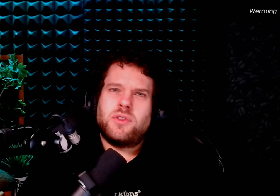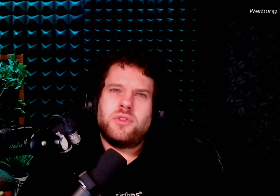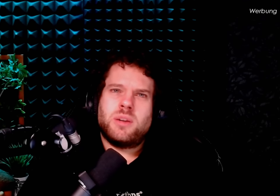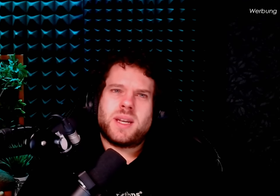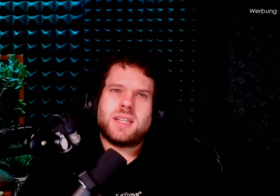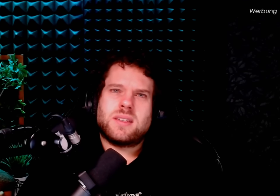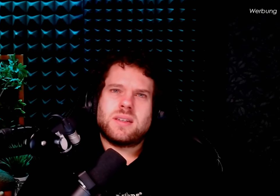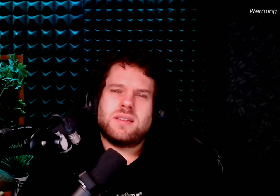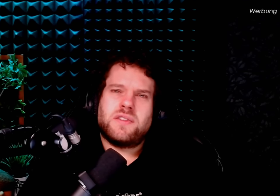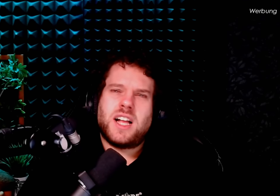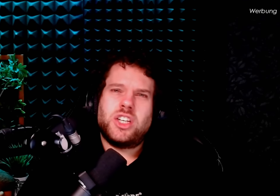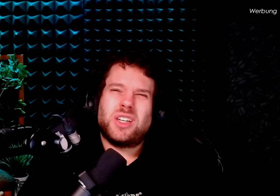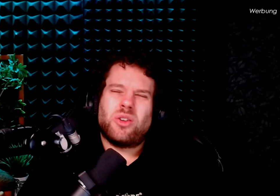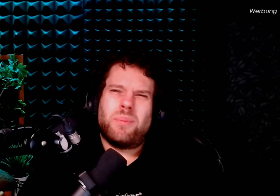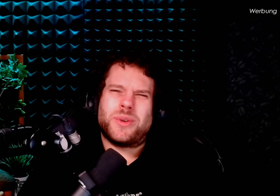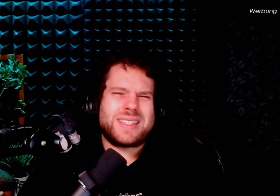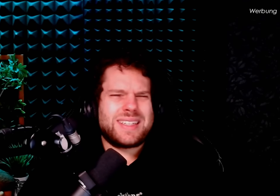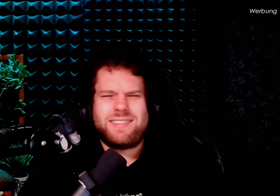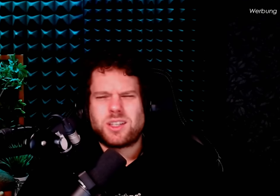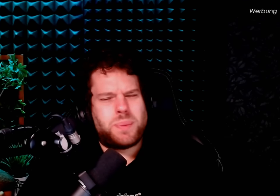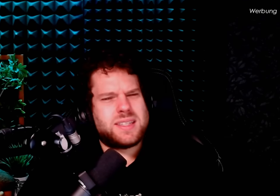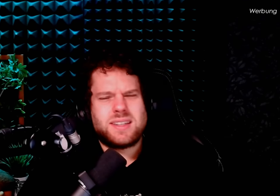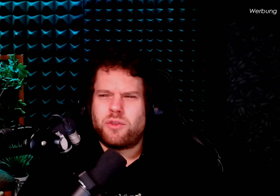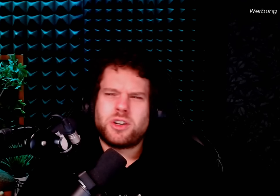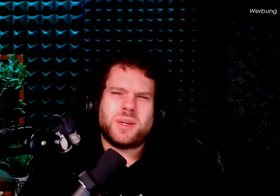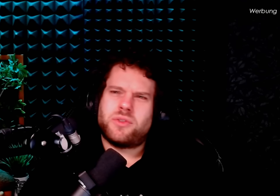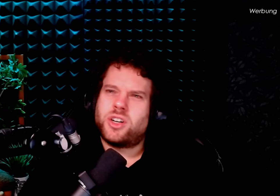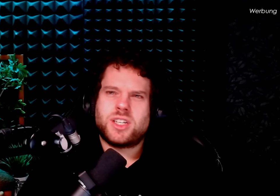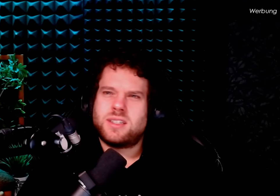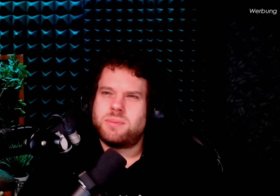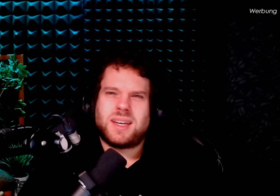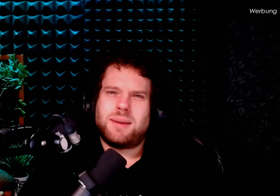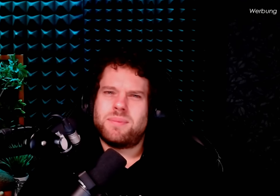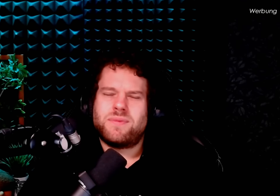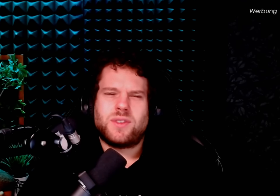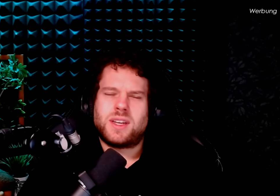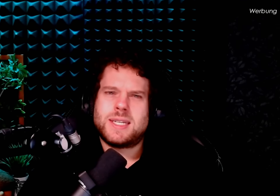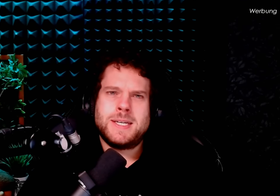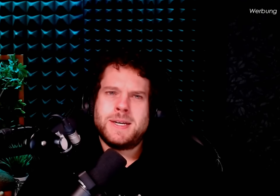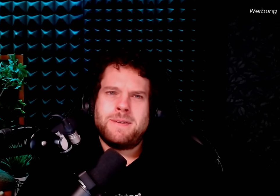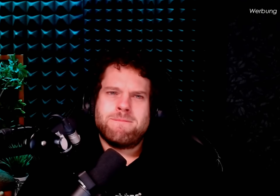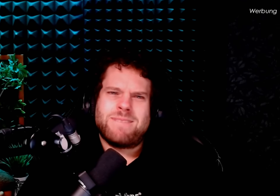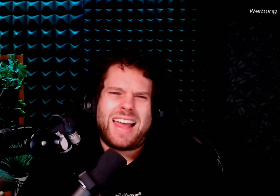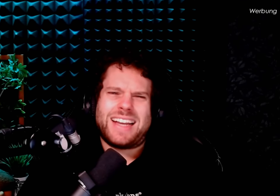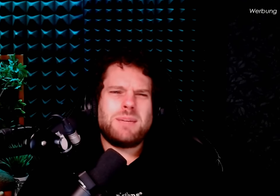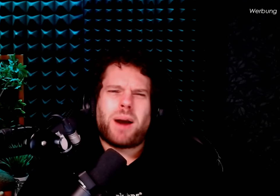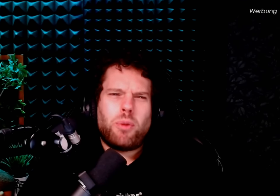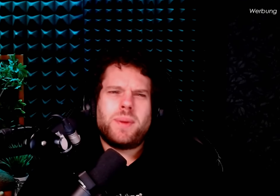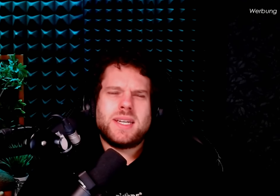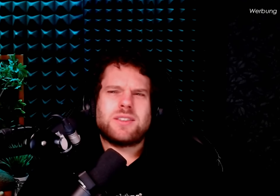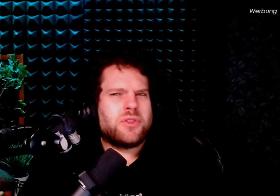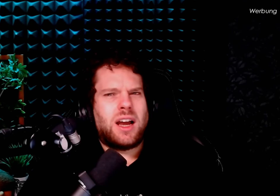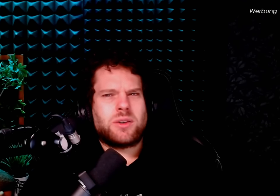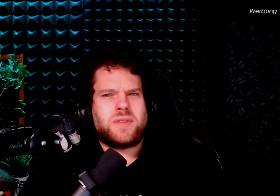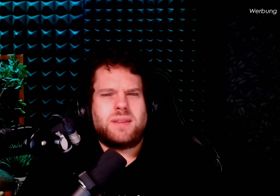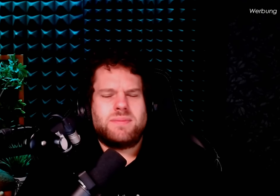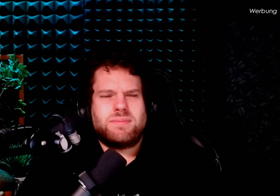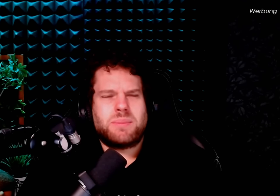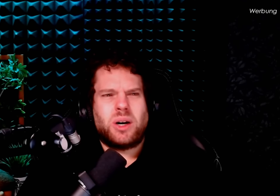das Gefühl, man hat die falsche genommen und da sind teilweise auch Pizzen drauf, wo ich mir nicht vorstelle, dass jemand nehmen wird. Eigentlich braucht man nicht so viel Auswahl. Man